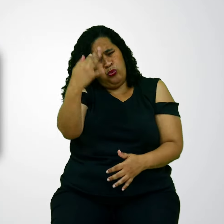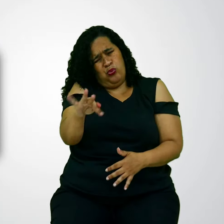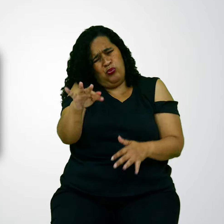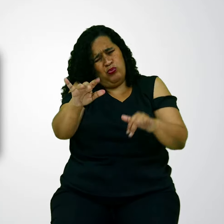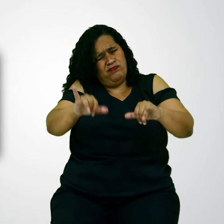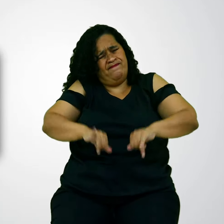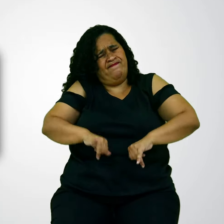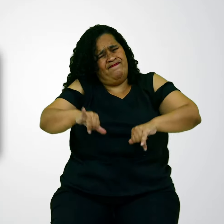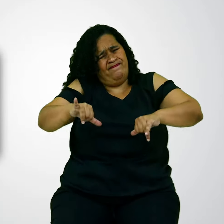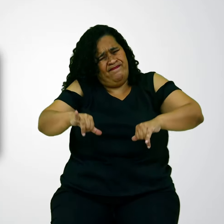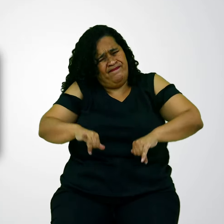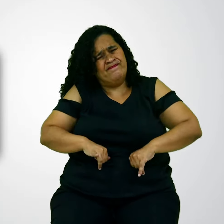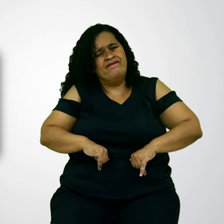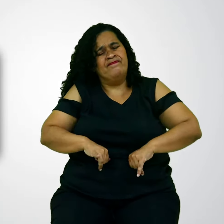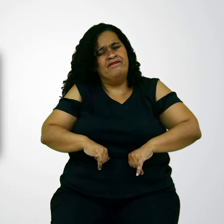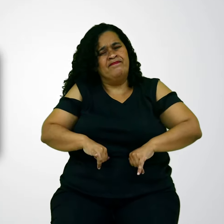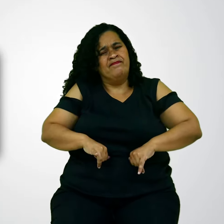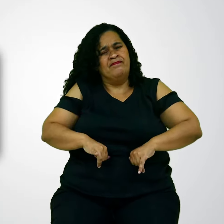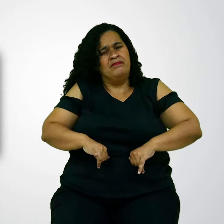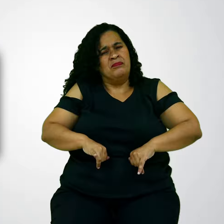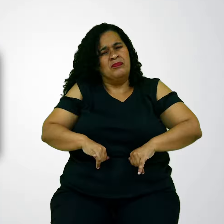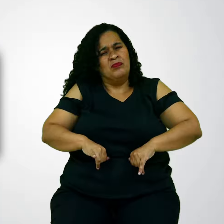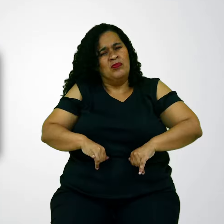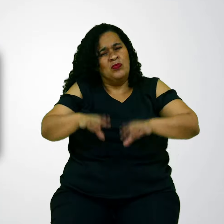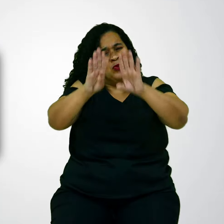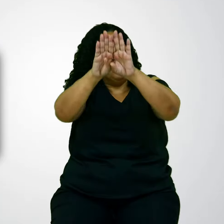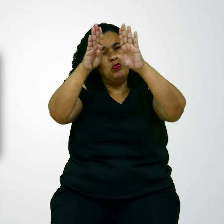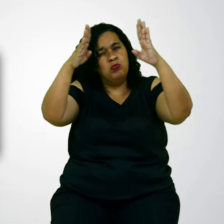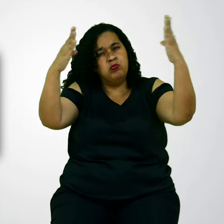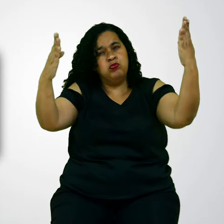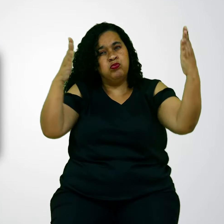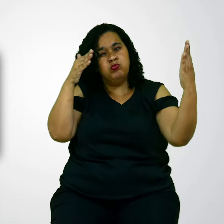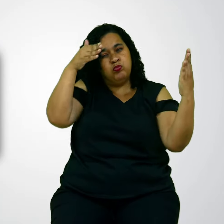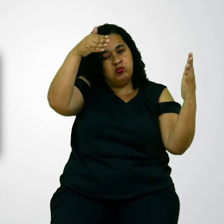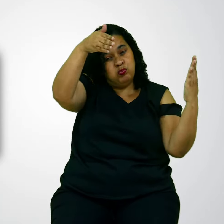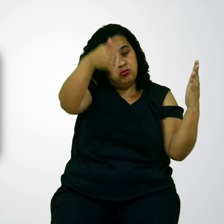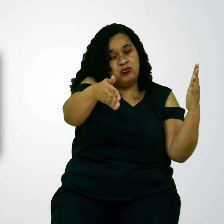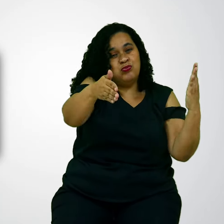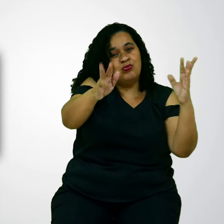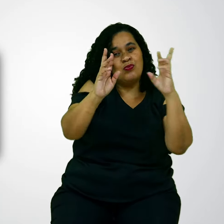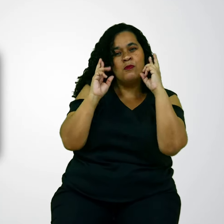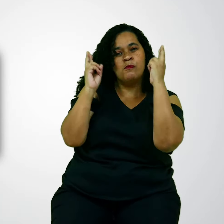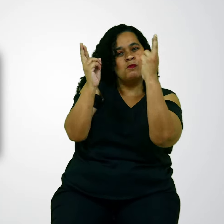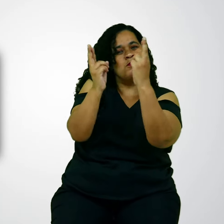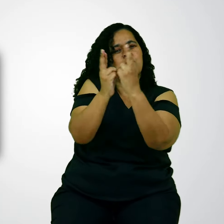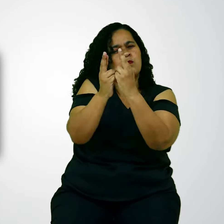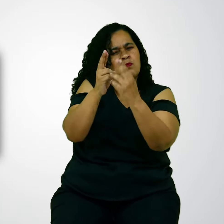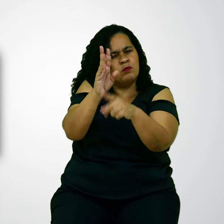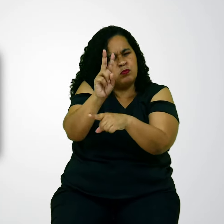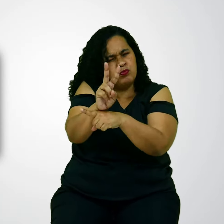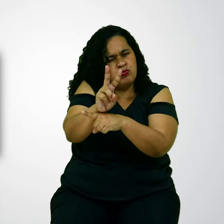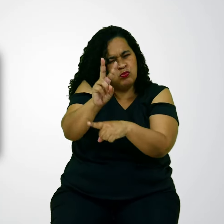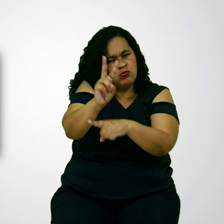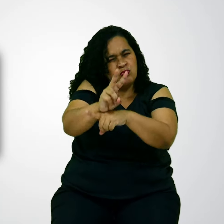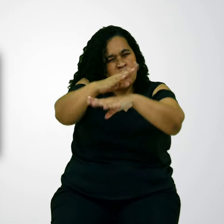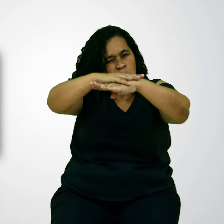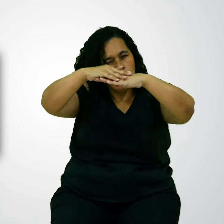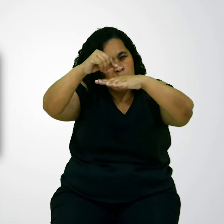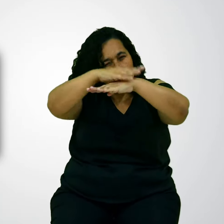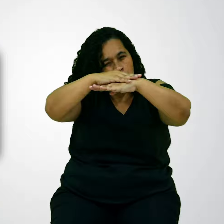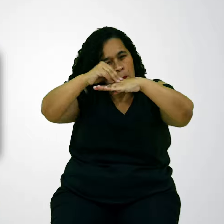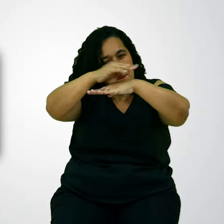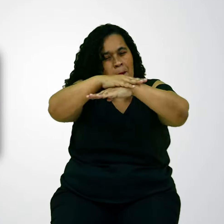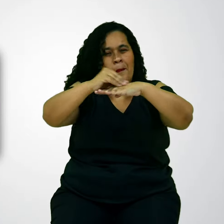repente ela chega neste reino, nessa porta de reino, na porta do reino elas são acolhidas, são abraçadas, e quando elas entram, elas